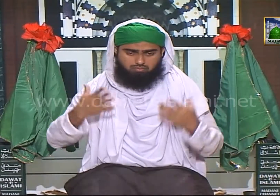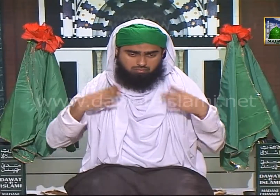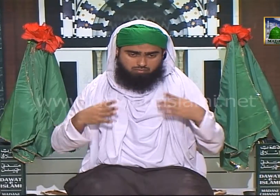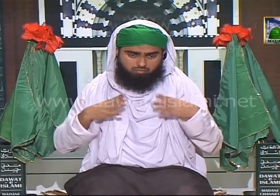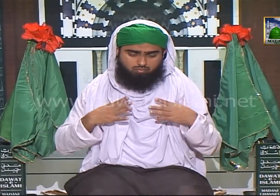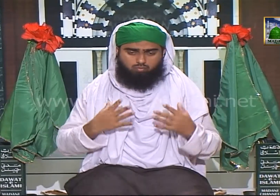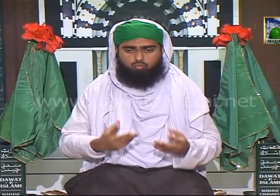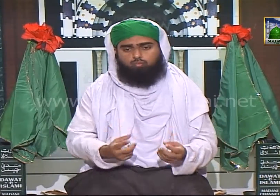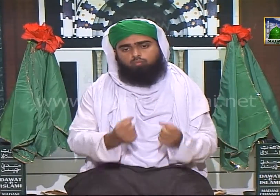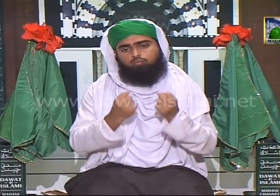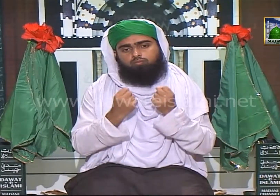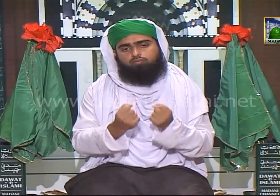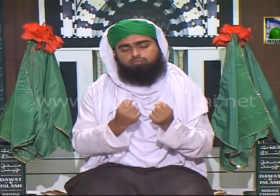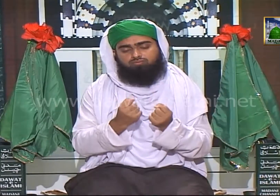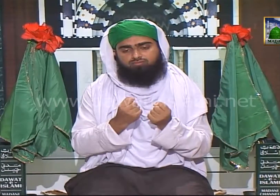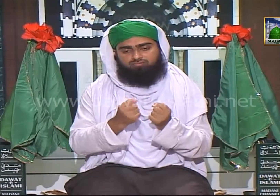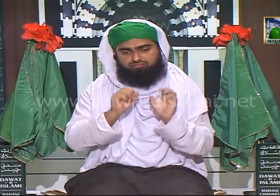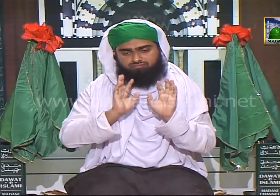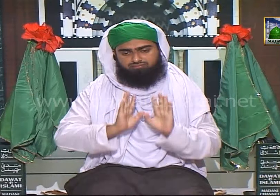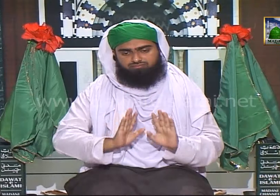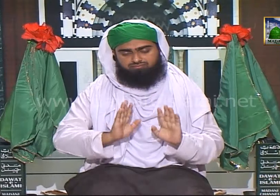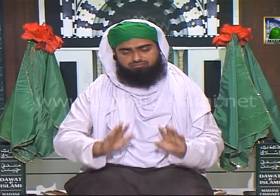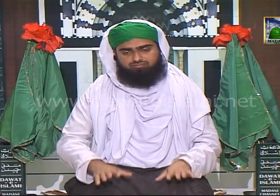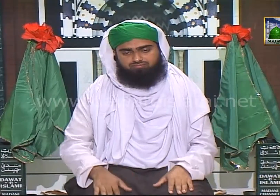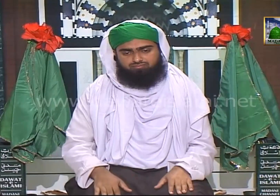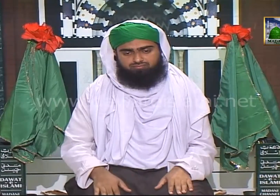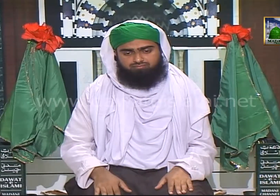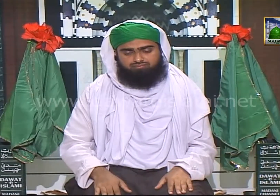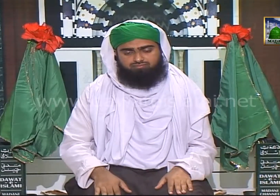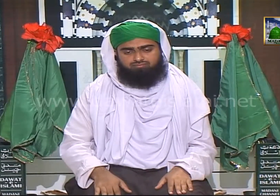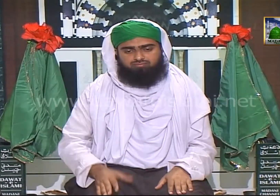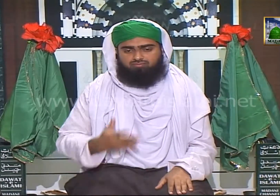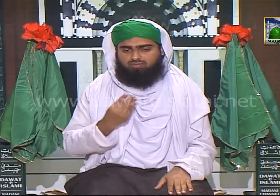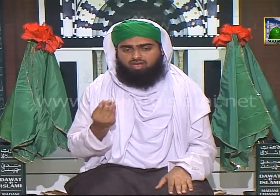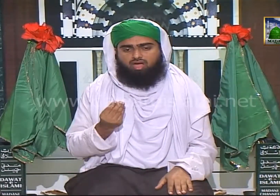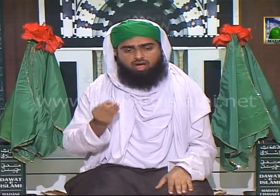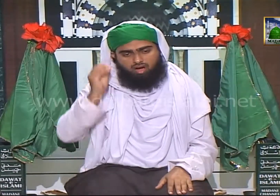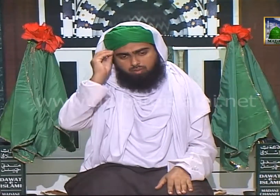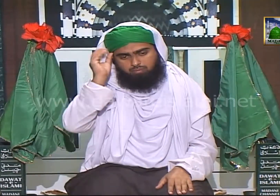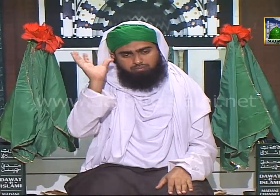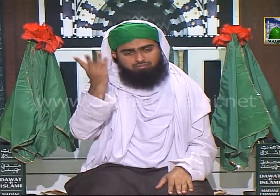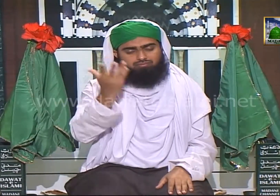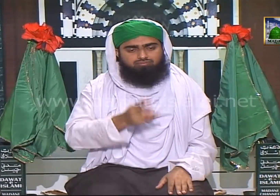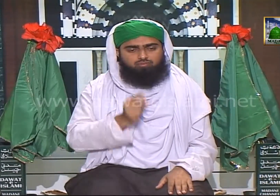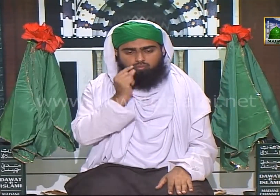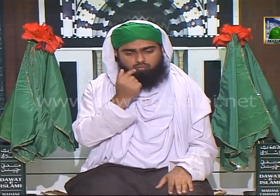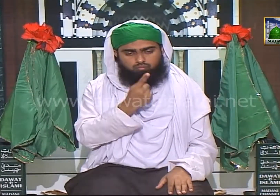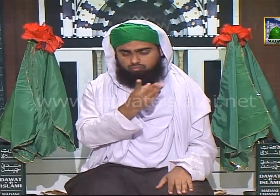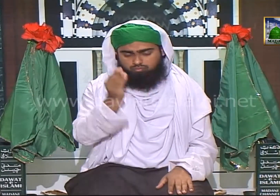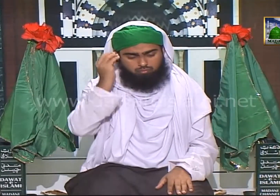بہت ہی مشکل کام بن چکا۔ عام طور پر لوگوں کو سمجھ نہیں آتی اس بات کی، وہ تو اپنی ایک ہی